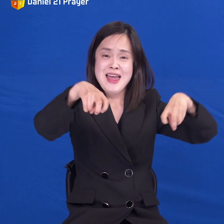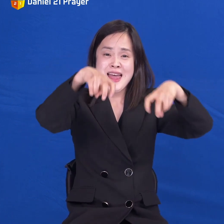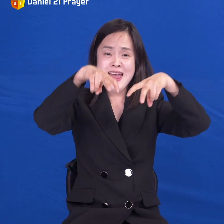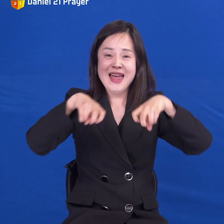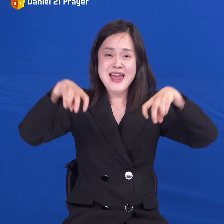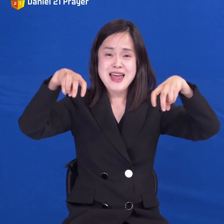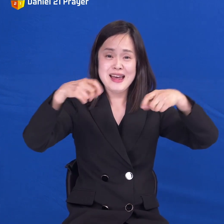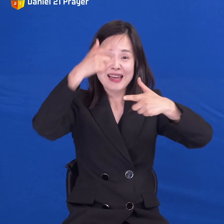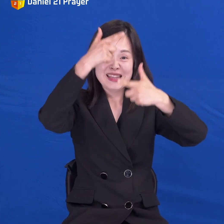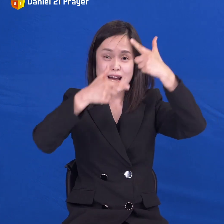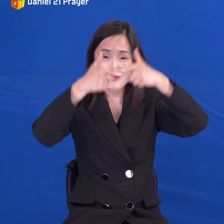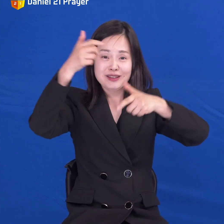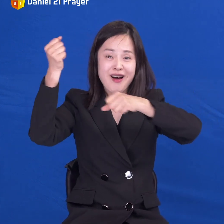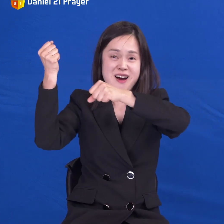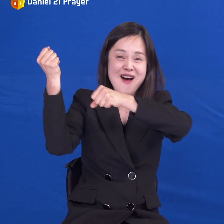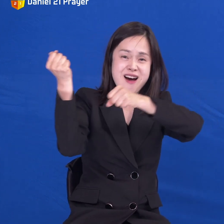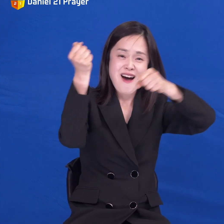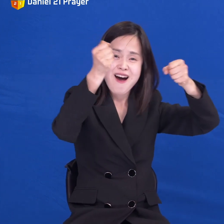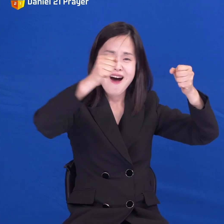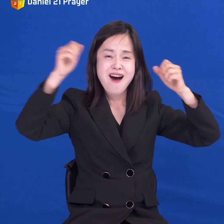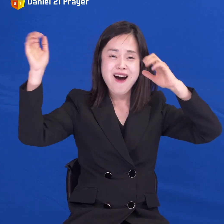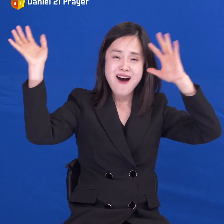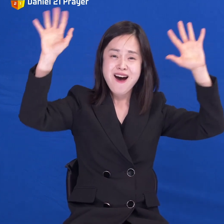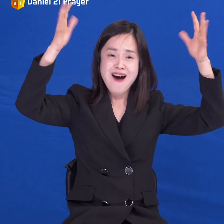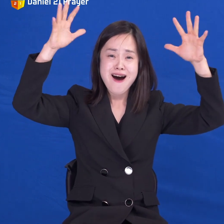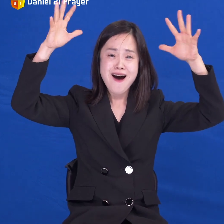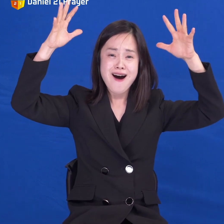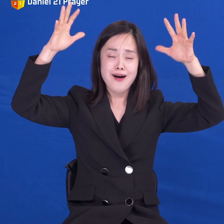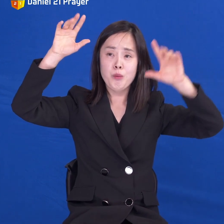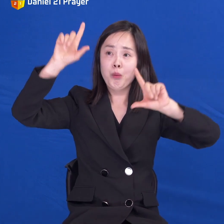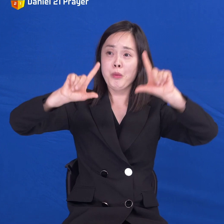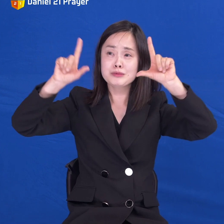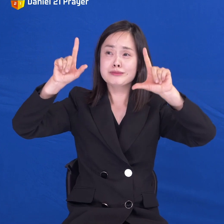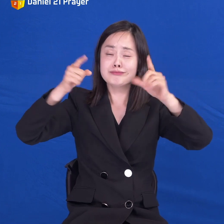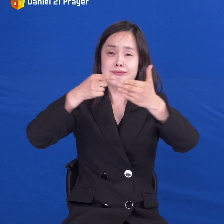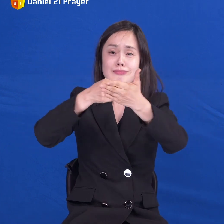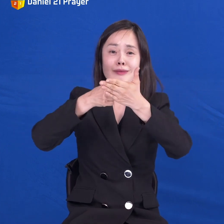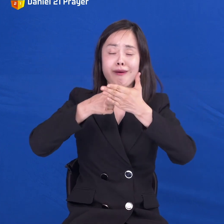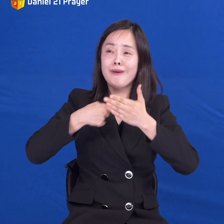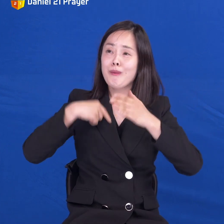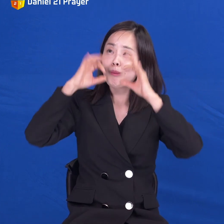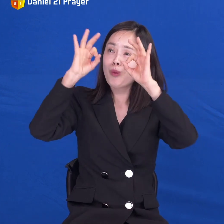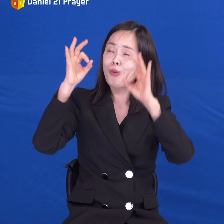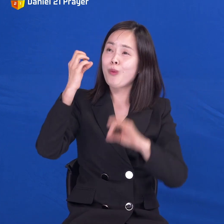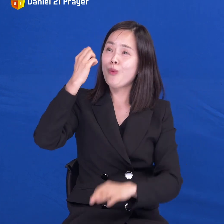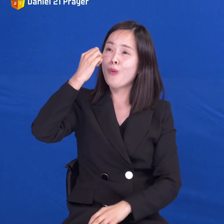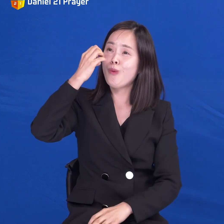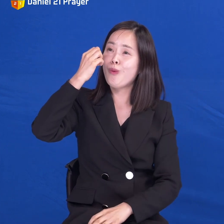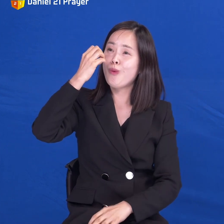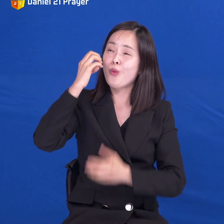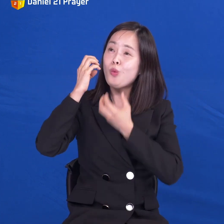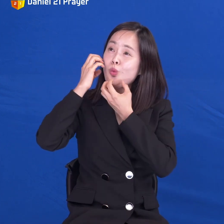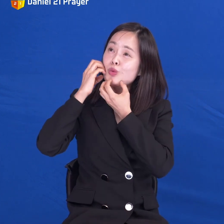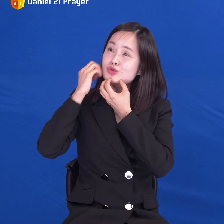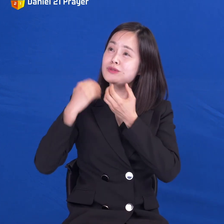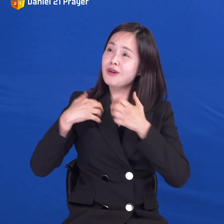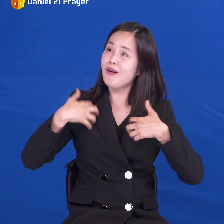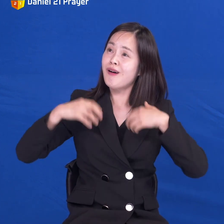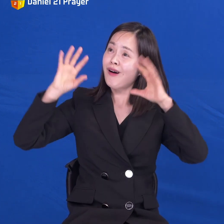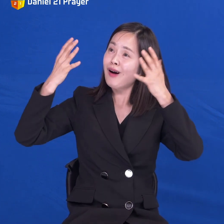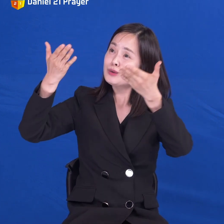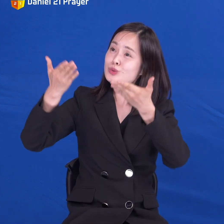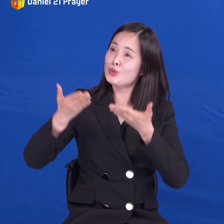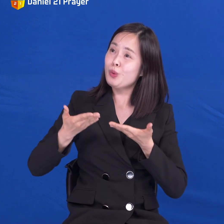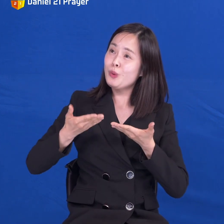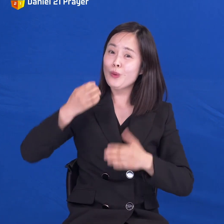잡고 손가발을 흔들면서 환영하는 것입니다. 너무 신비로웠어요. 그 신비함에 모든